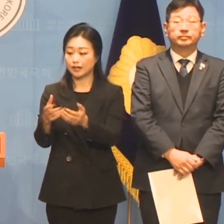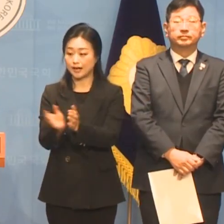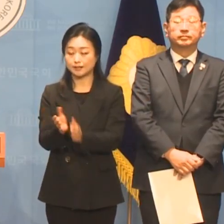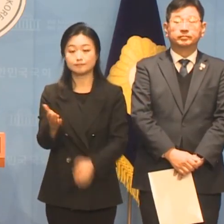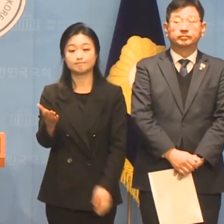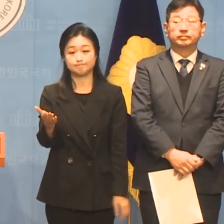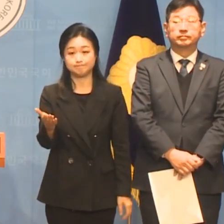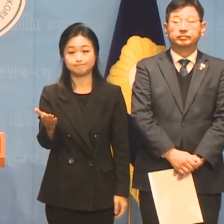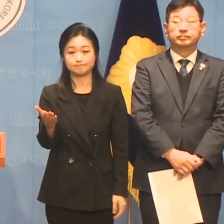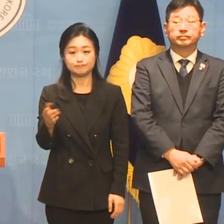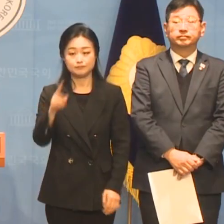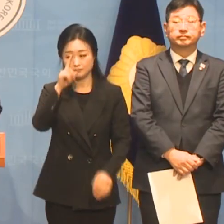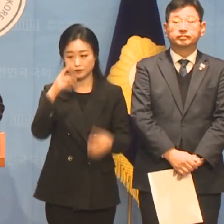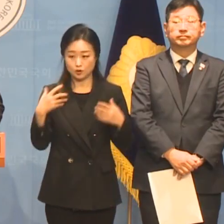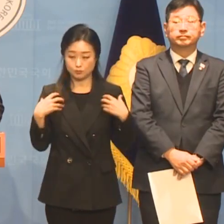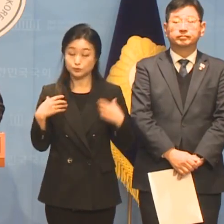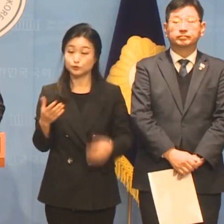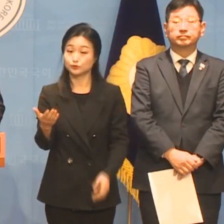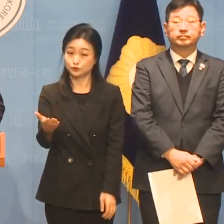정부와 여당은